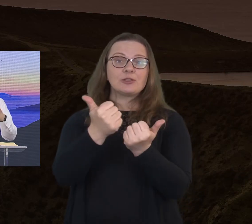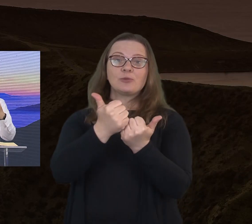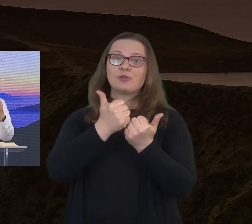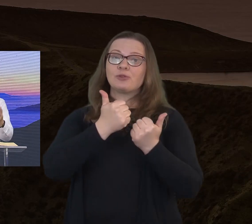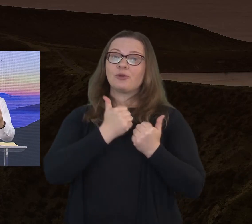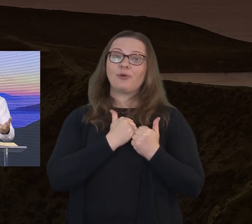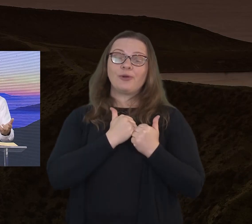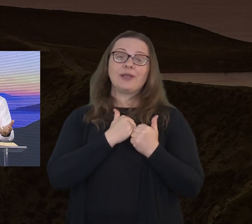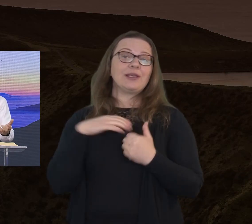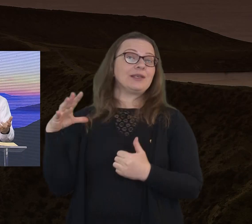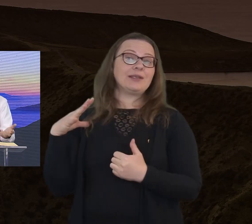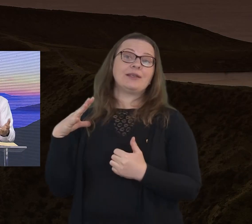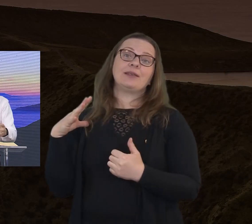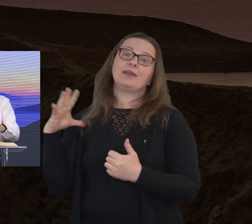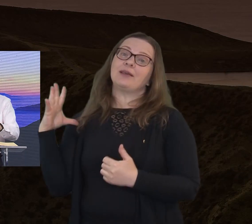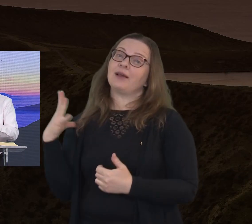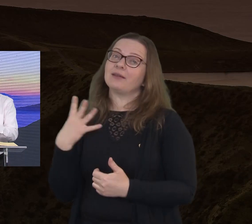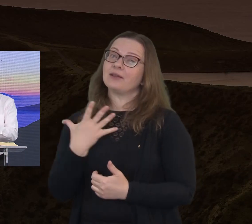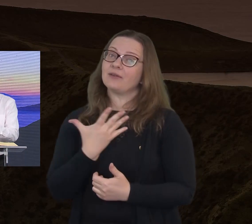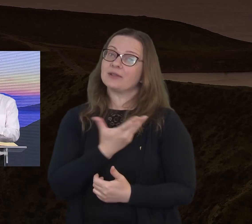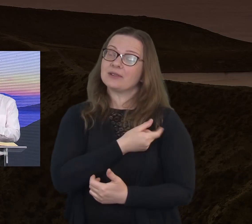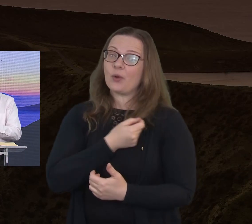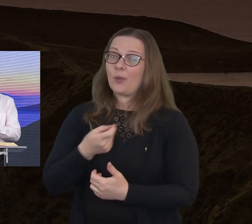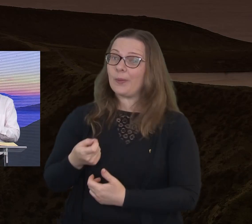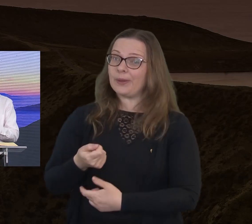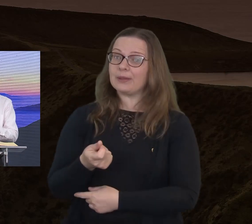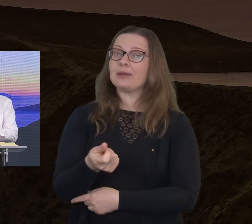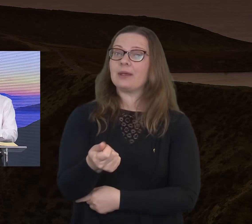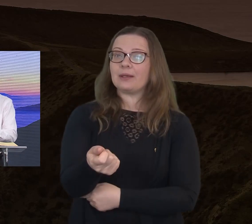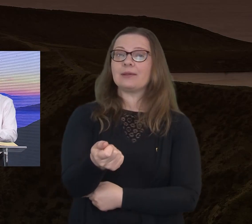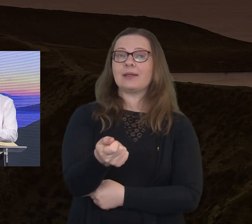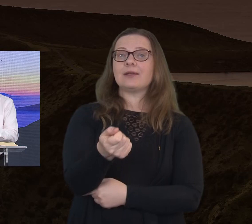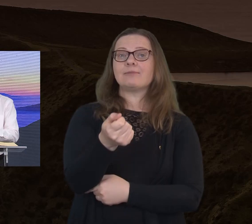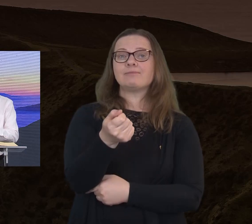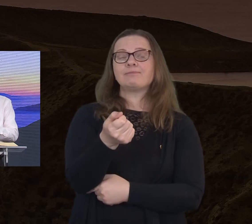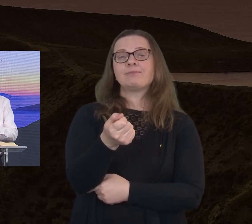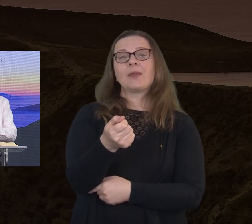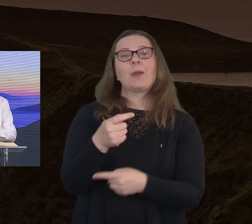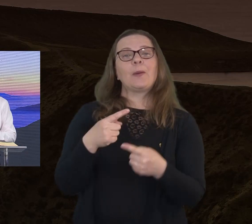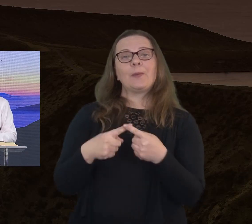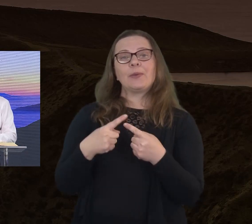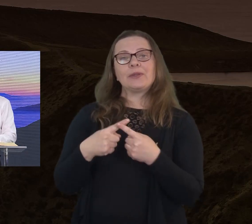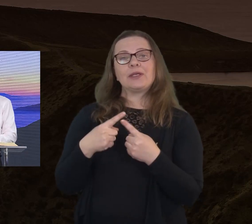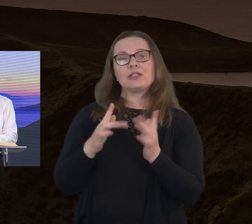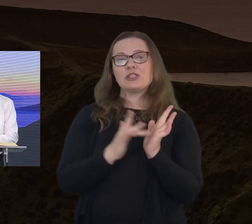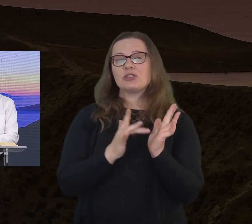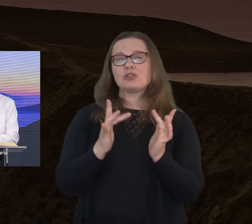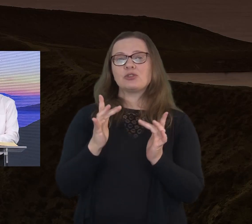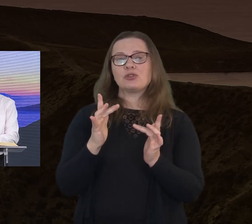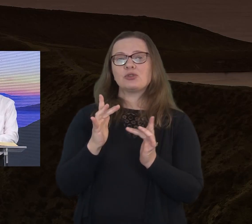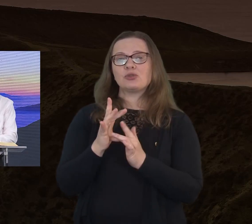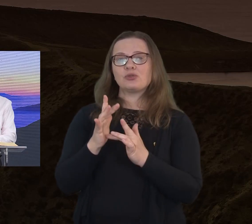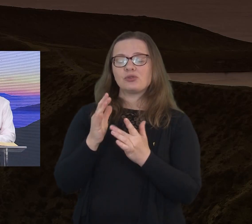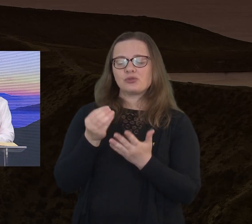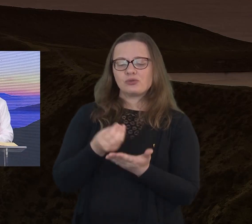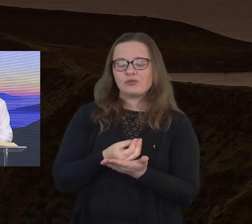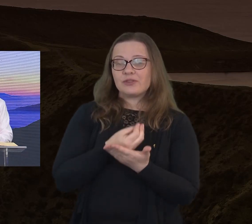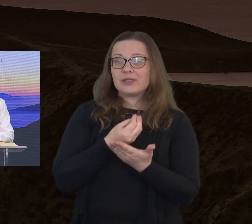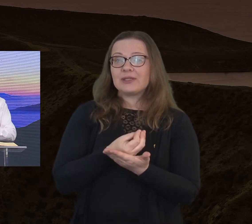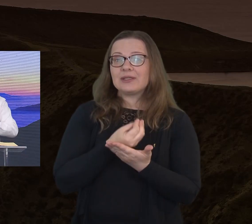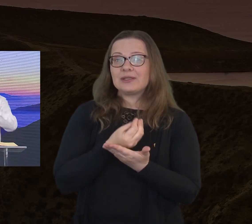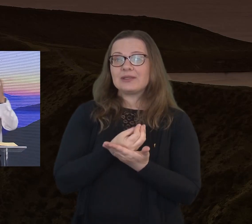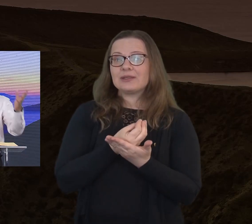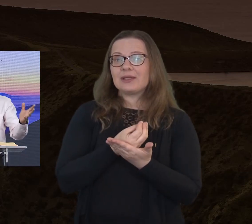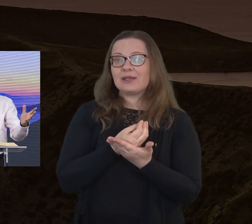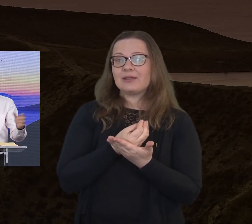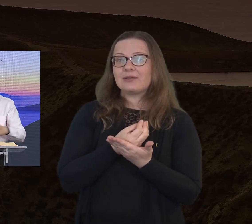eterna redenção por nós. Por quê? Porque na sua ressurreição ele ofereceu-se a Deus pelo Espírito